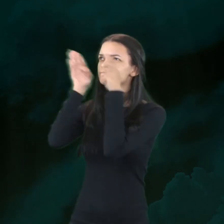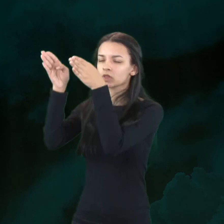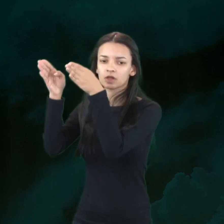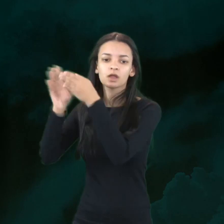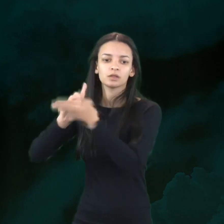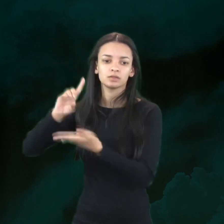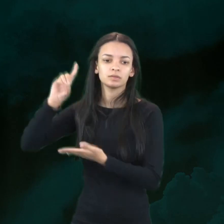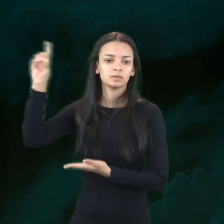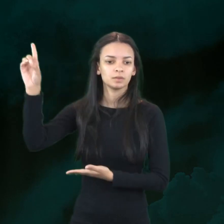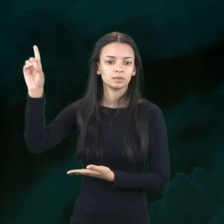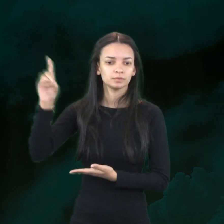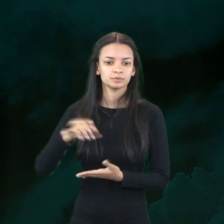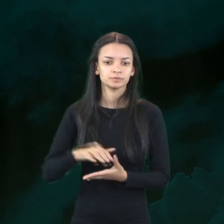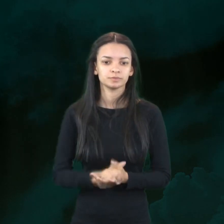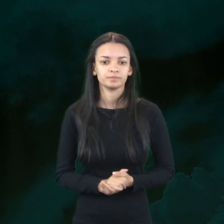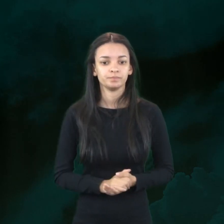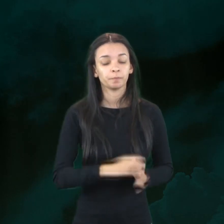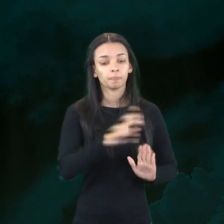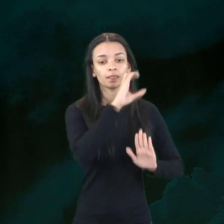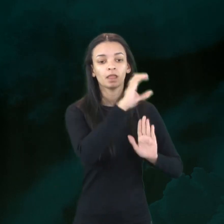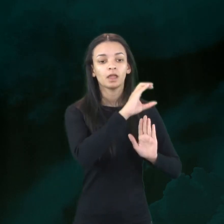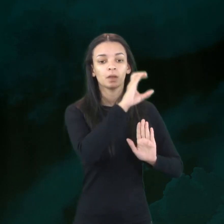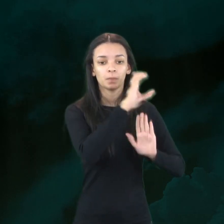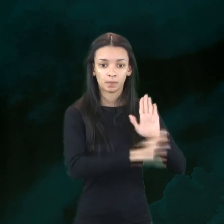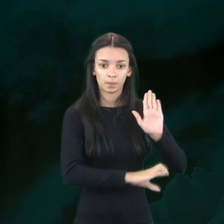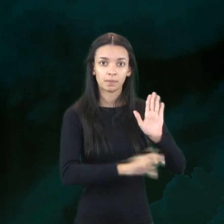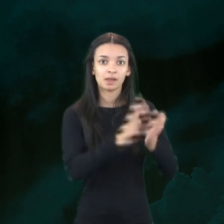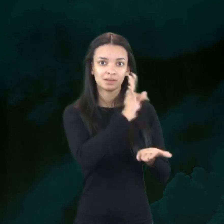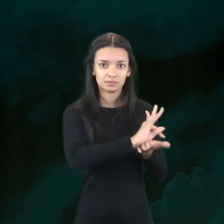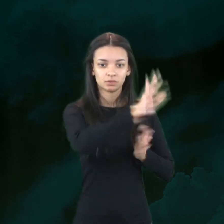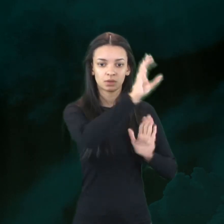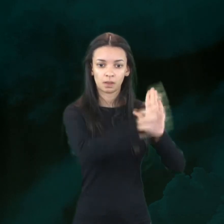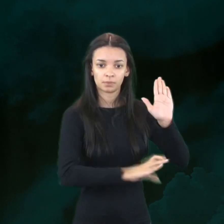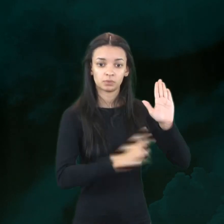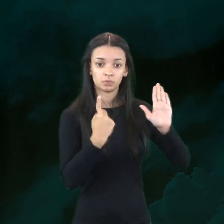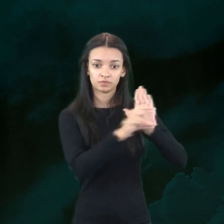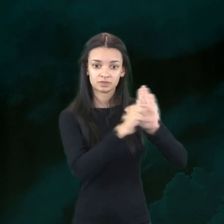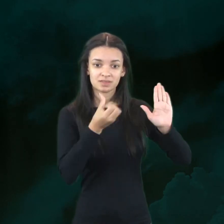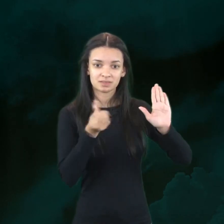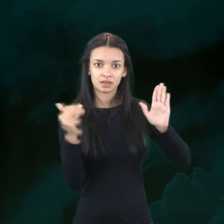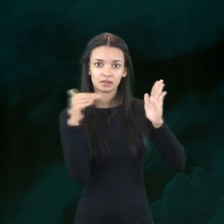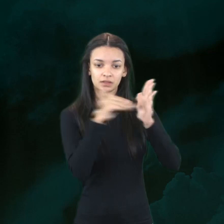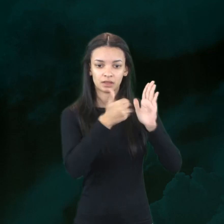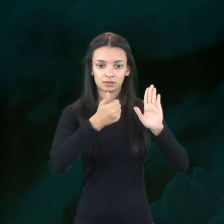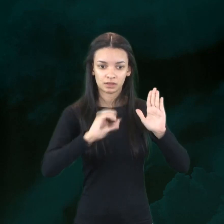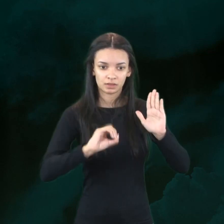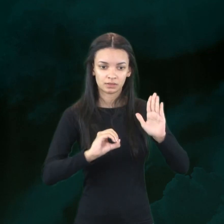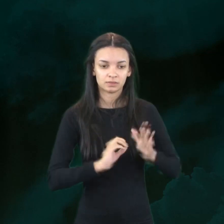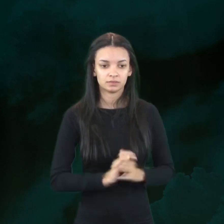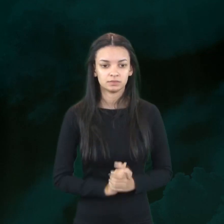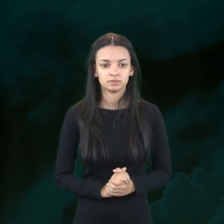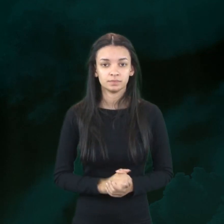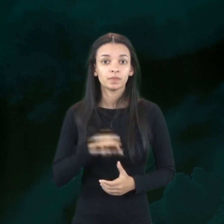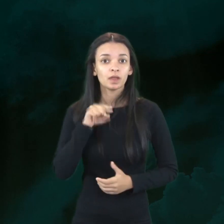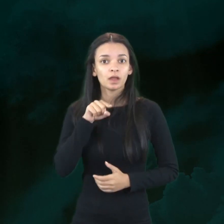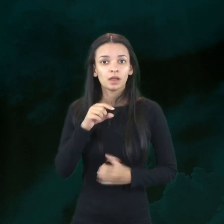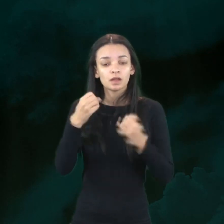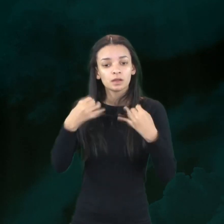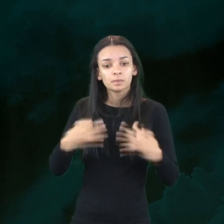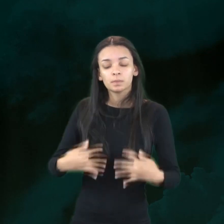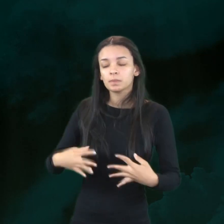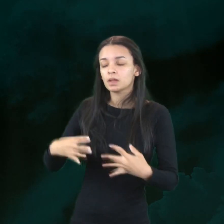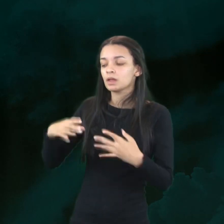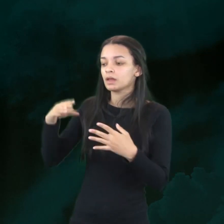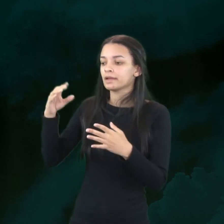até 10. Tá? Ali, então, houve essa repercussão, né? Eles deixaram os ídolos